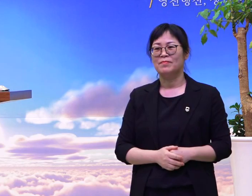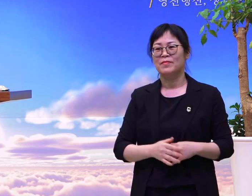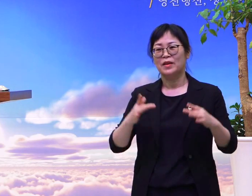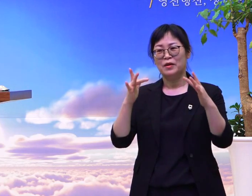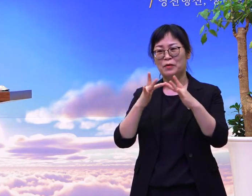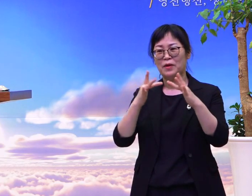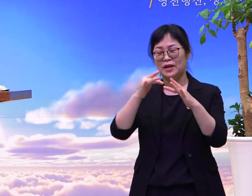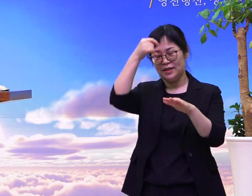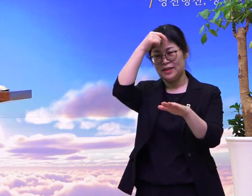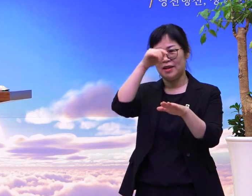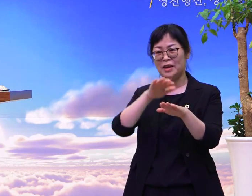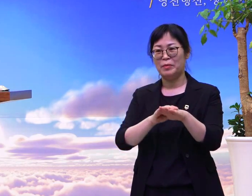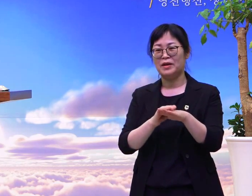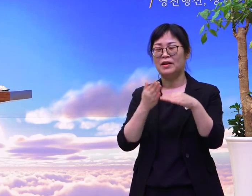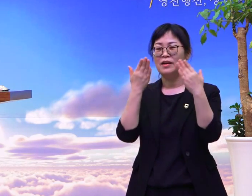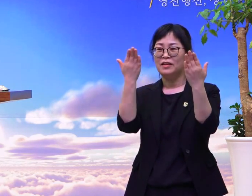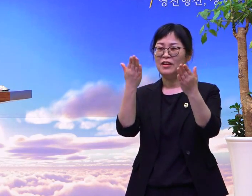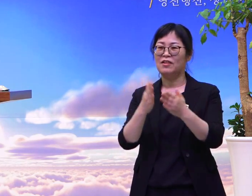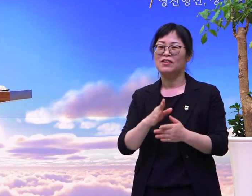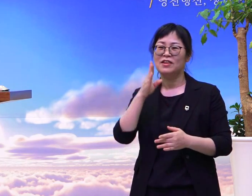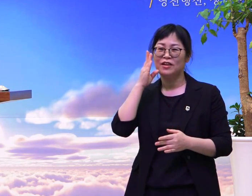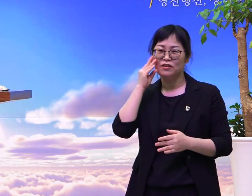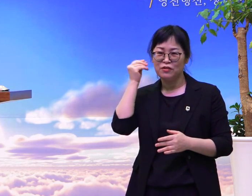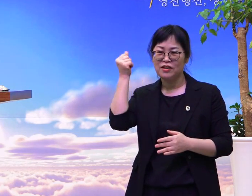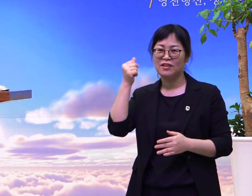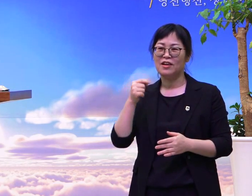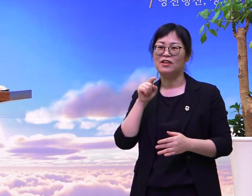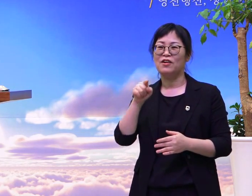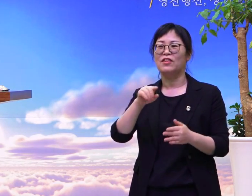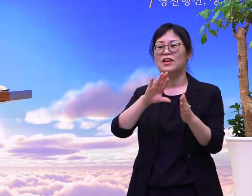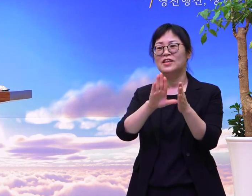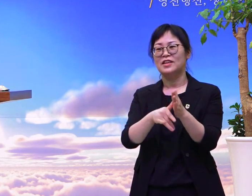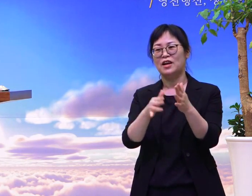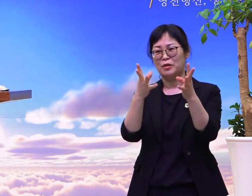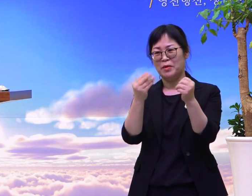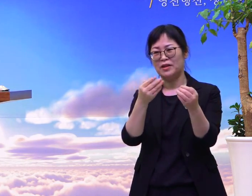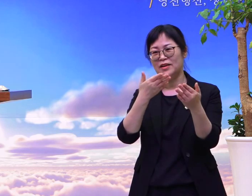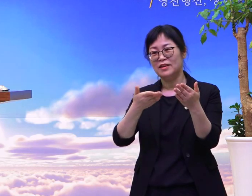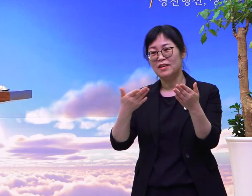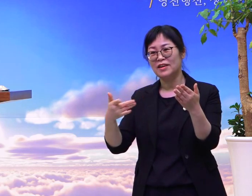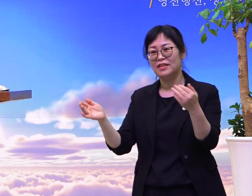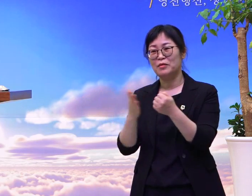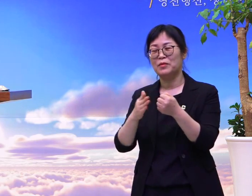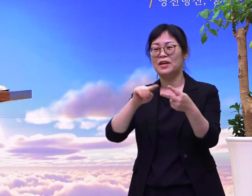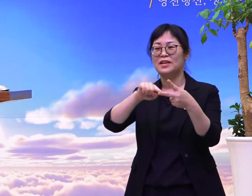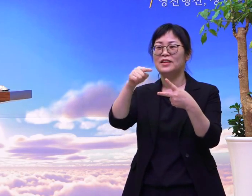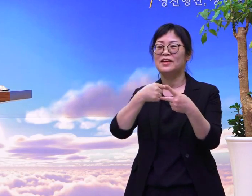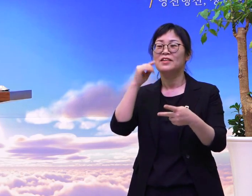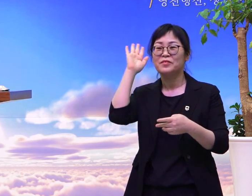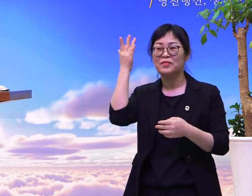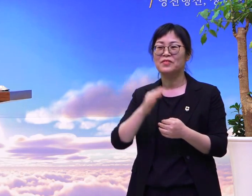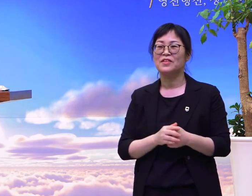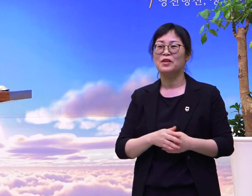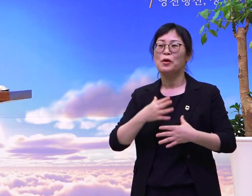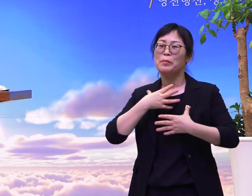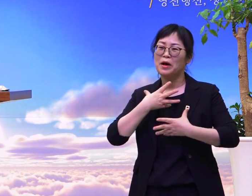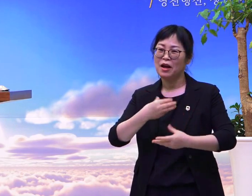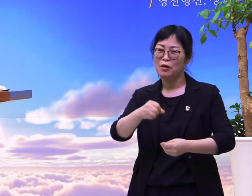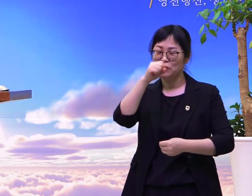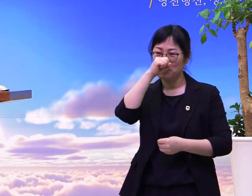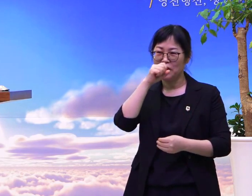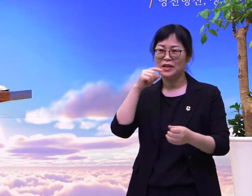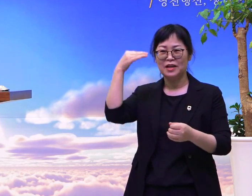온라인 예배를 드리는 것이 익숙해졌다고 하는 것도 시간이 많이 흘렀으니까 이해가 되고 편하고 좋다 하는